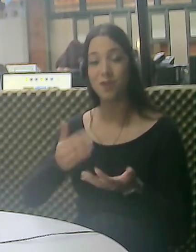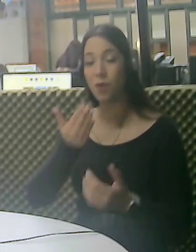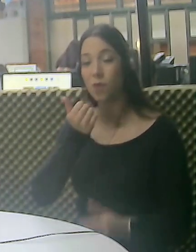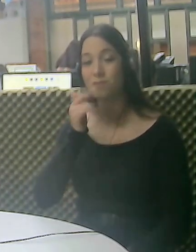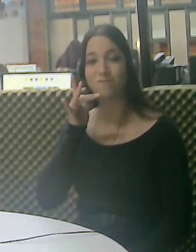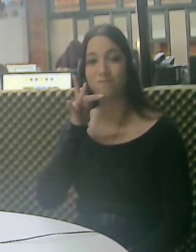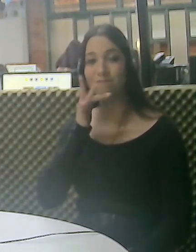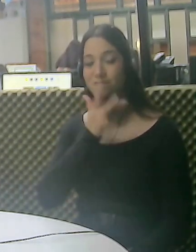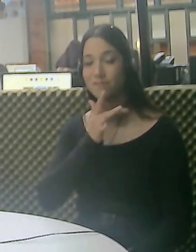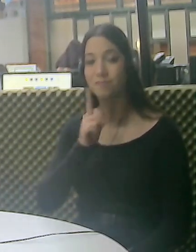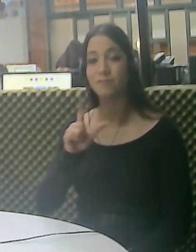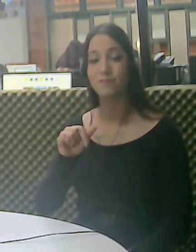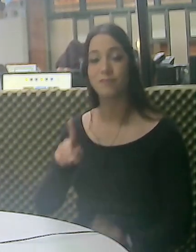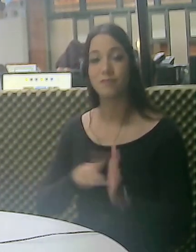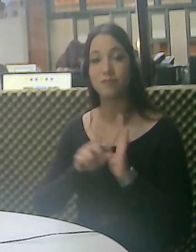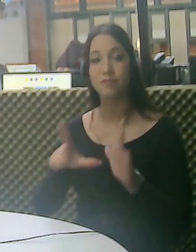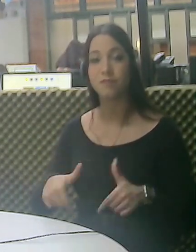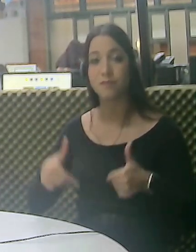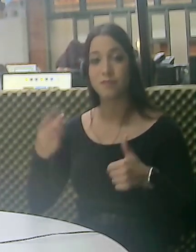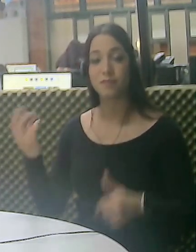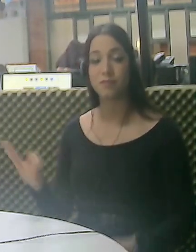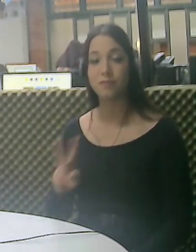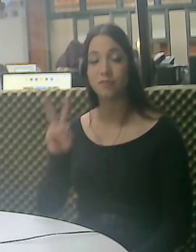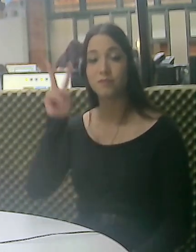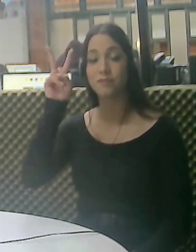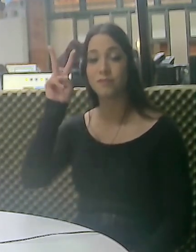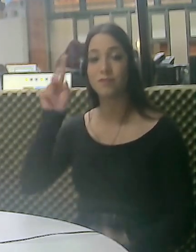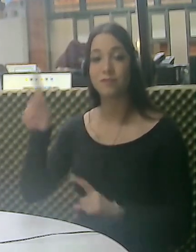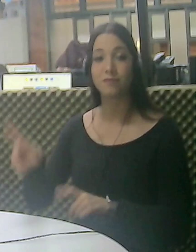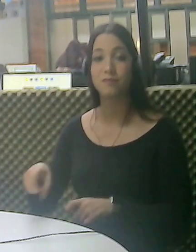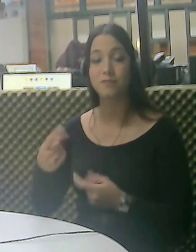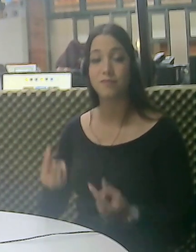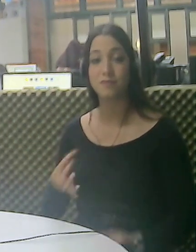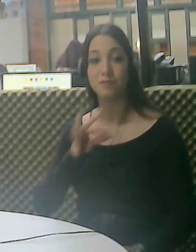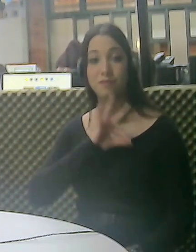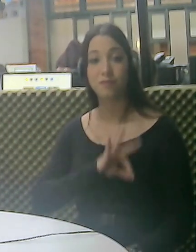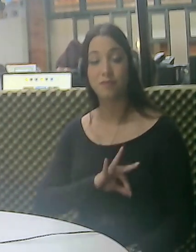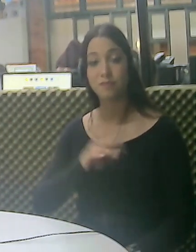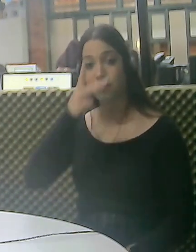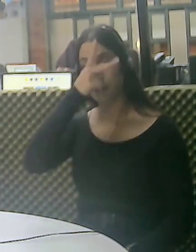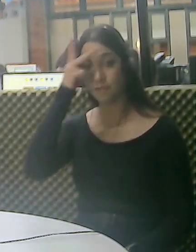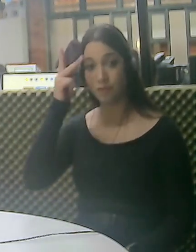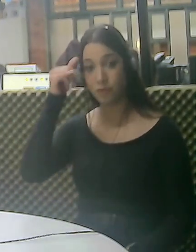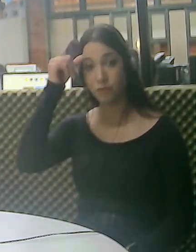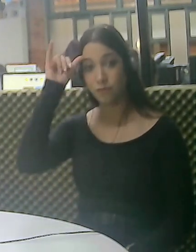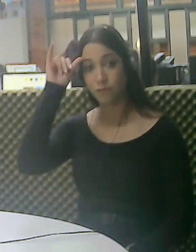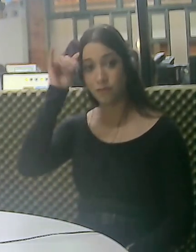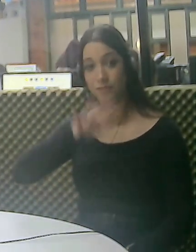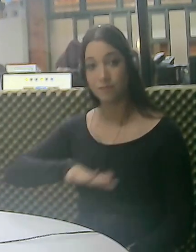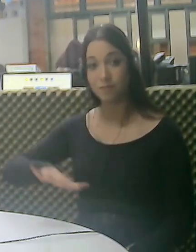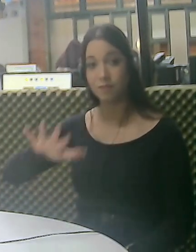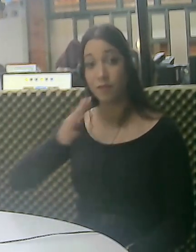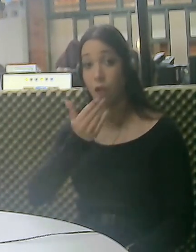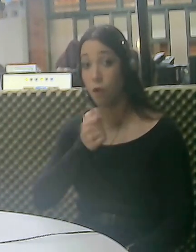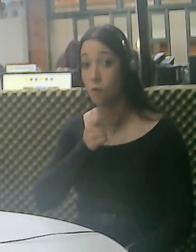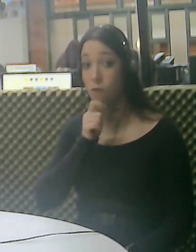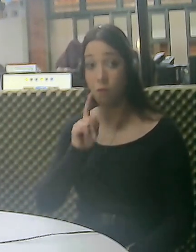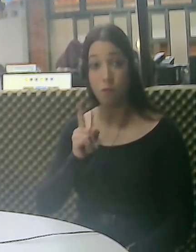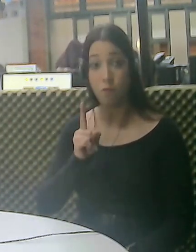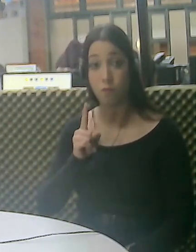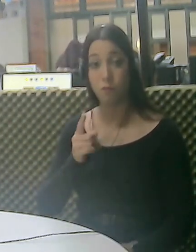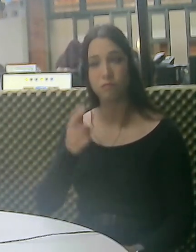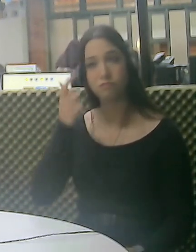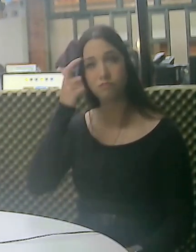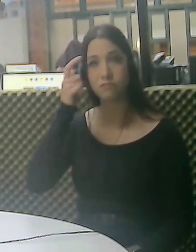pratos. A iniciativa valoriza a agroindústria e gera renda para os produtores rurais da região. Para quem não almoçou ou está